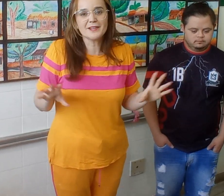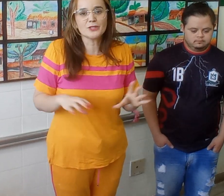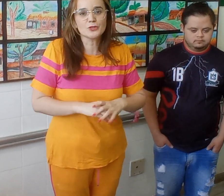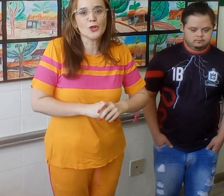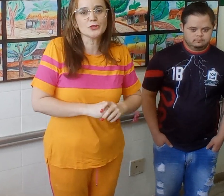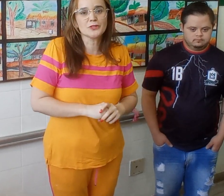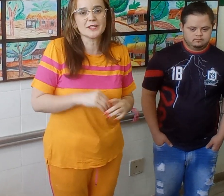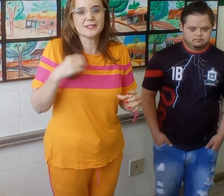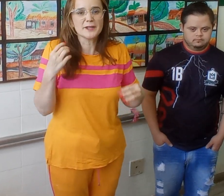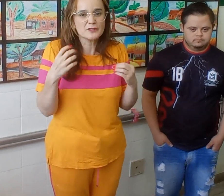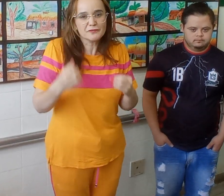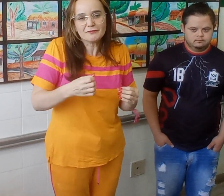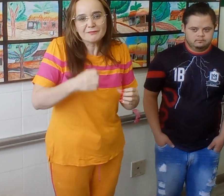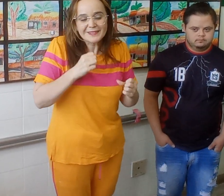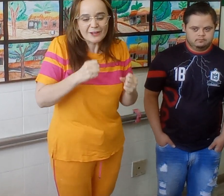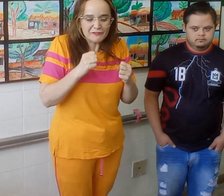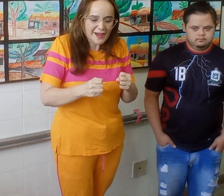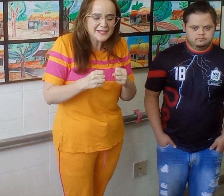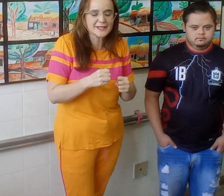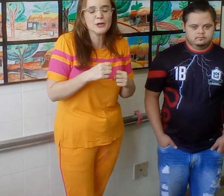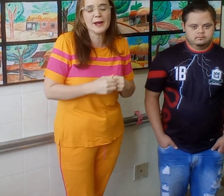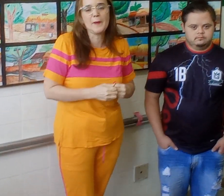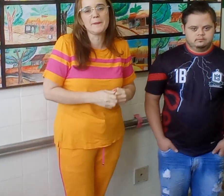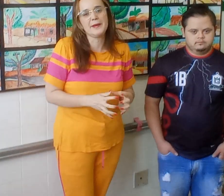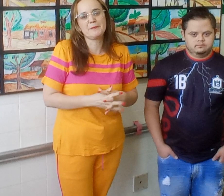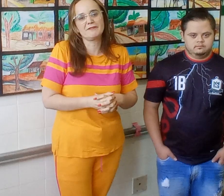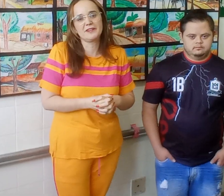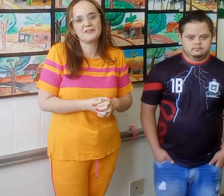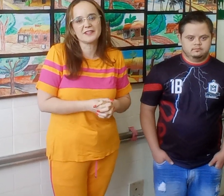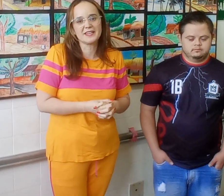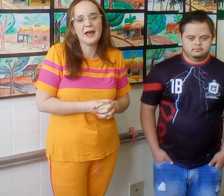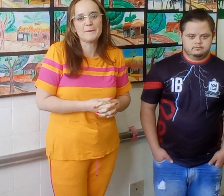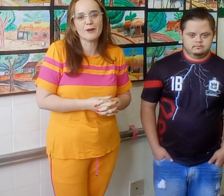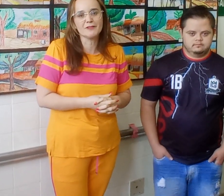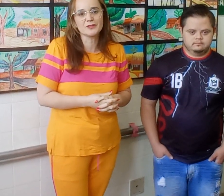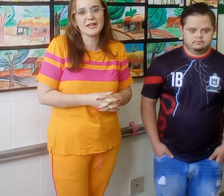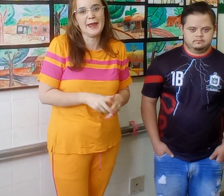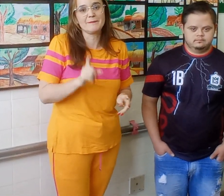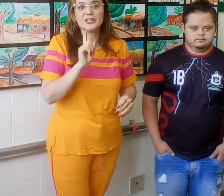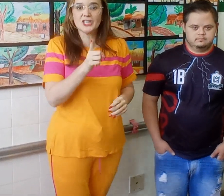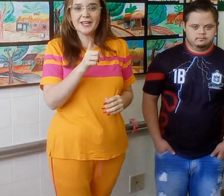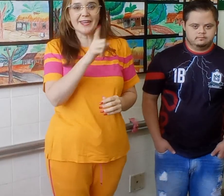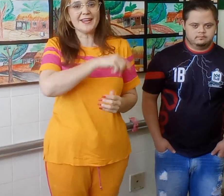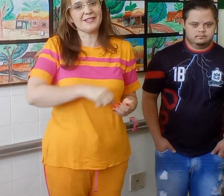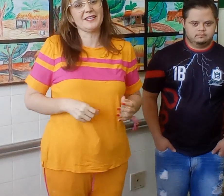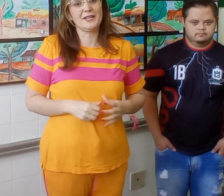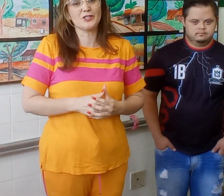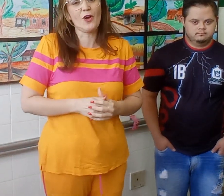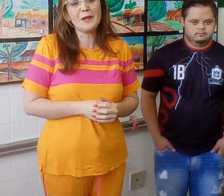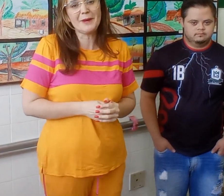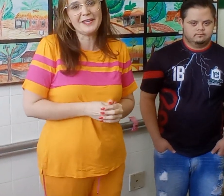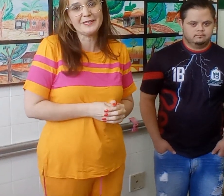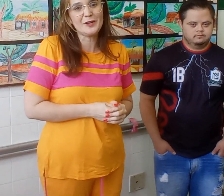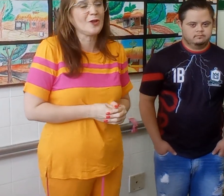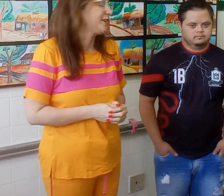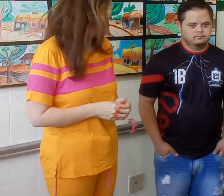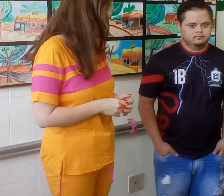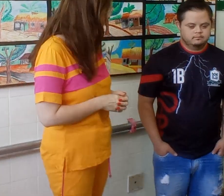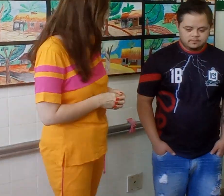nos nonos do terceiro, fazem a campanha para virem fazer a prova do SAEB. Dia 10 aqui na escola Maria da Glória, né, Rafa?